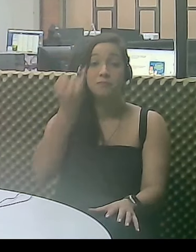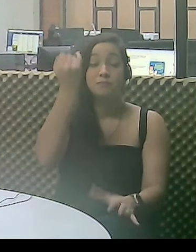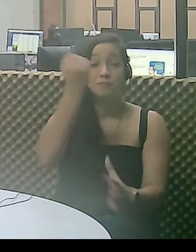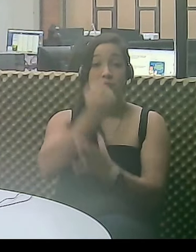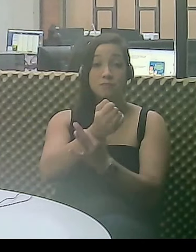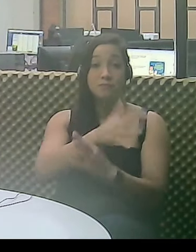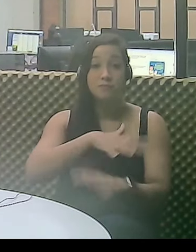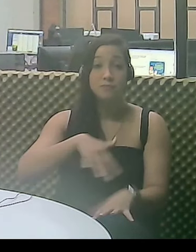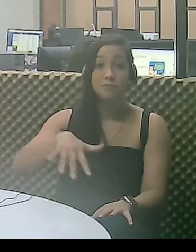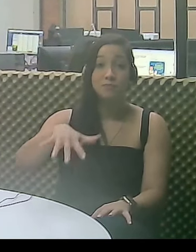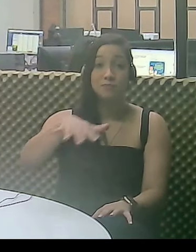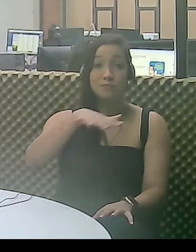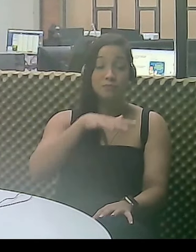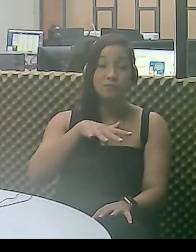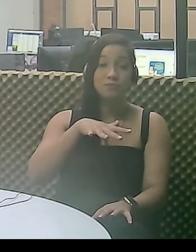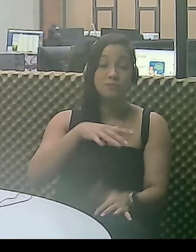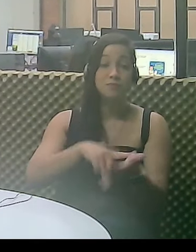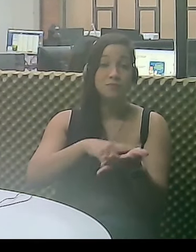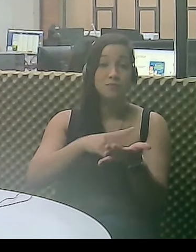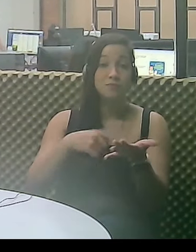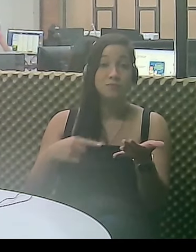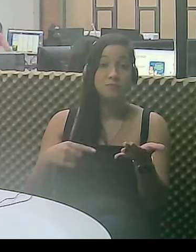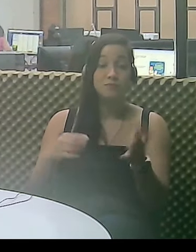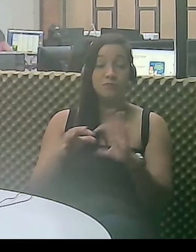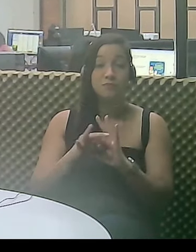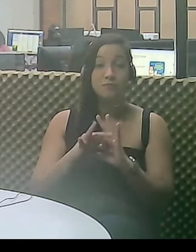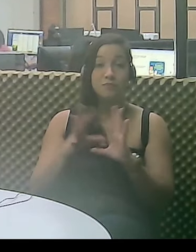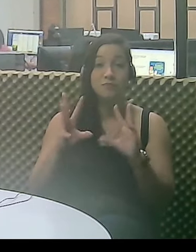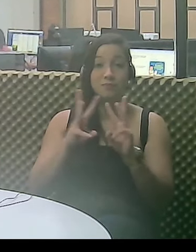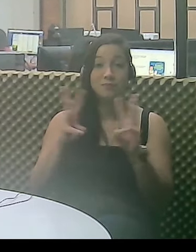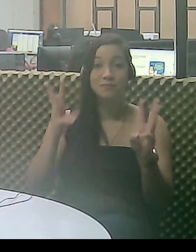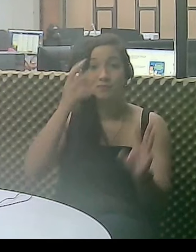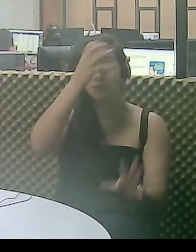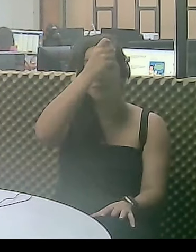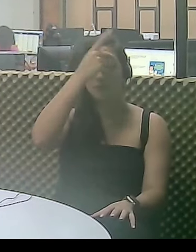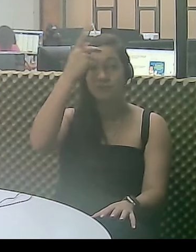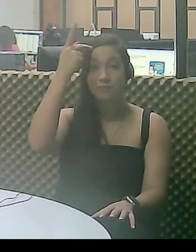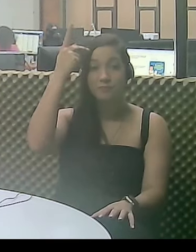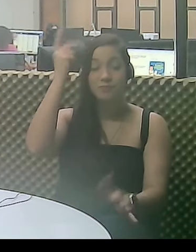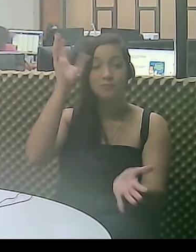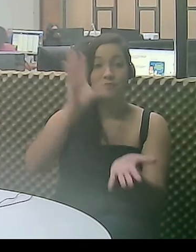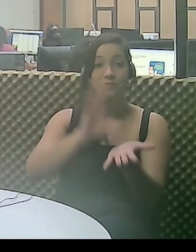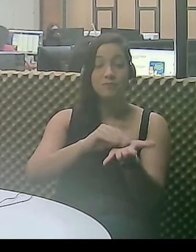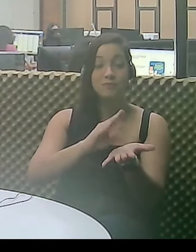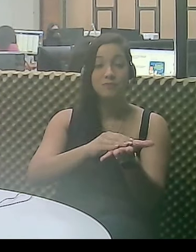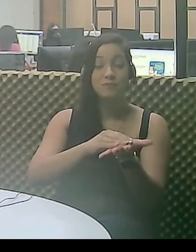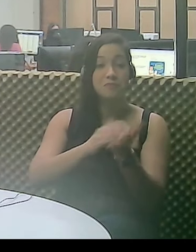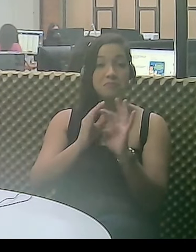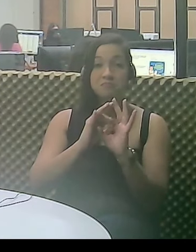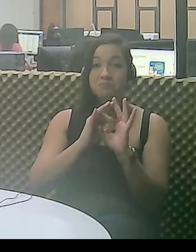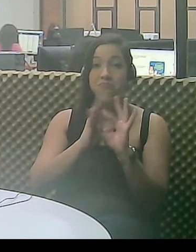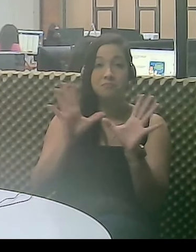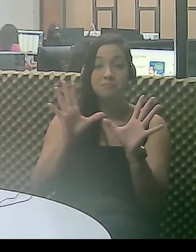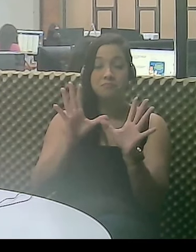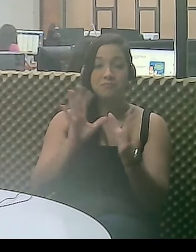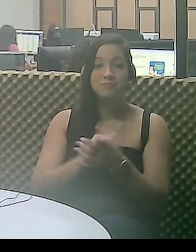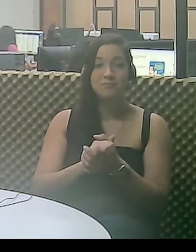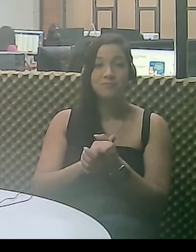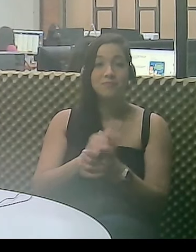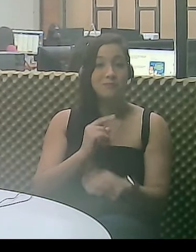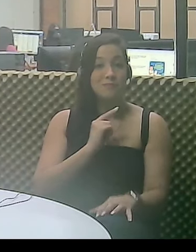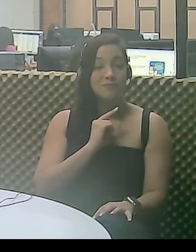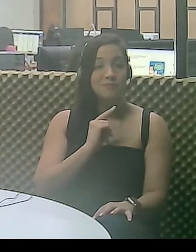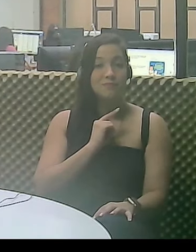de todos nós? A cartilha está disponível no portal da Prefeitura e pode ser baixada a qualquer momento. Nela